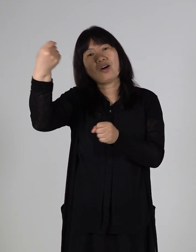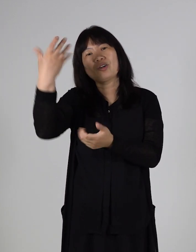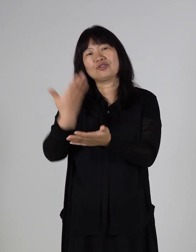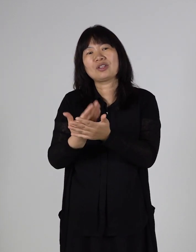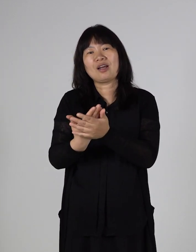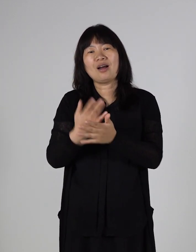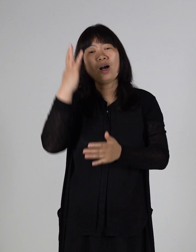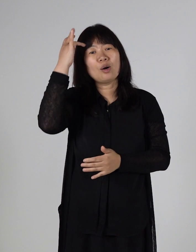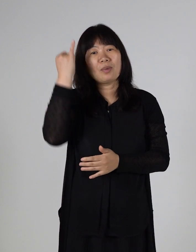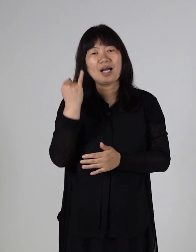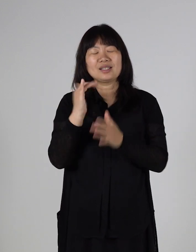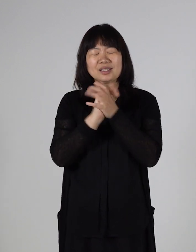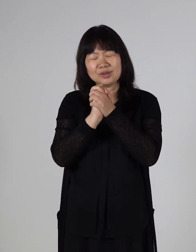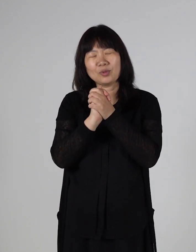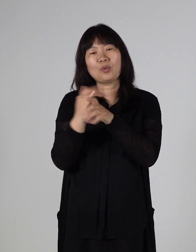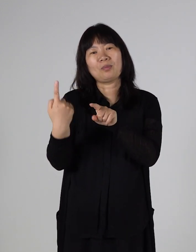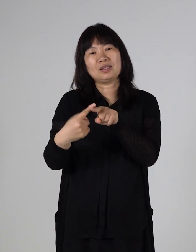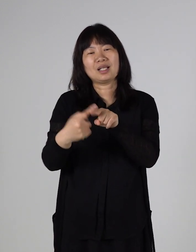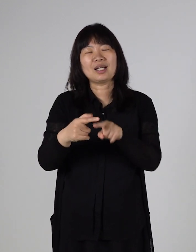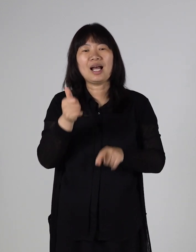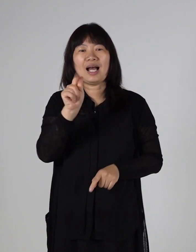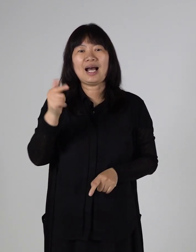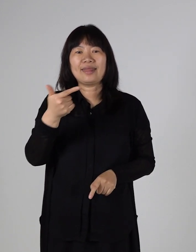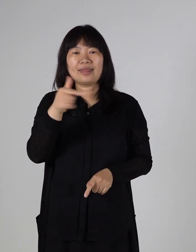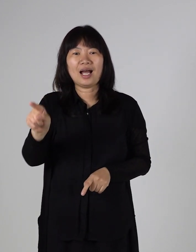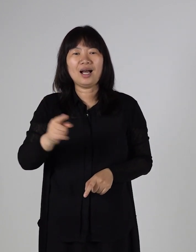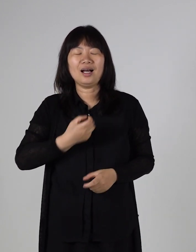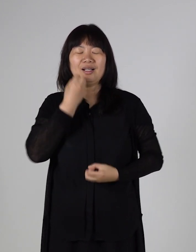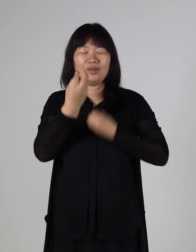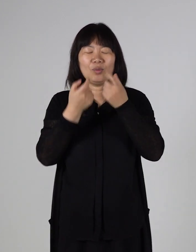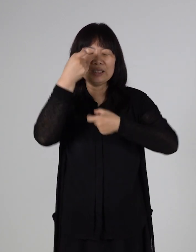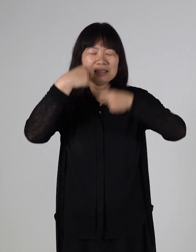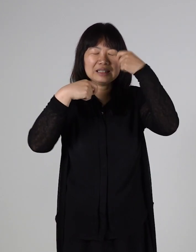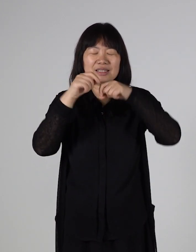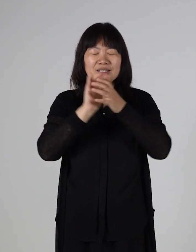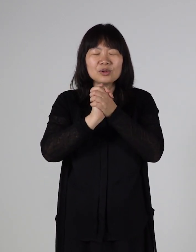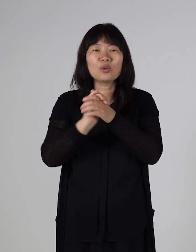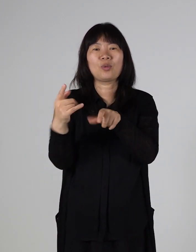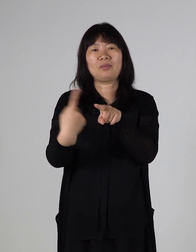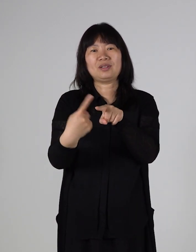마리아의 기도가 그랬고 한나의 통곡의 기도가 그랬어요.